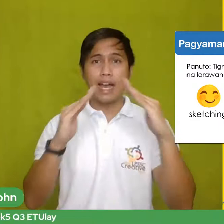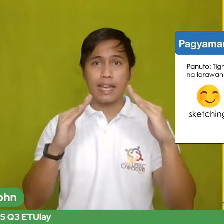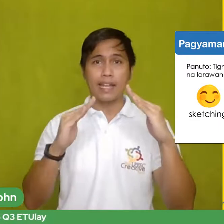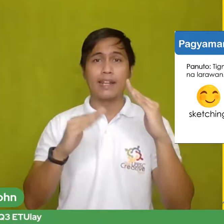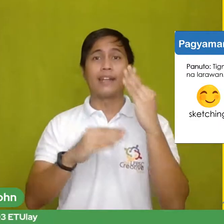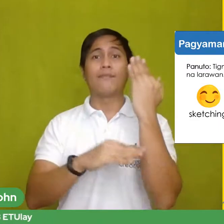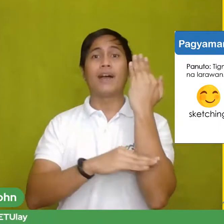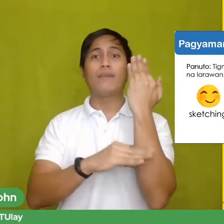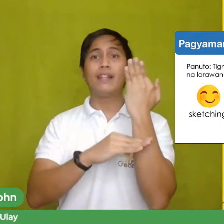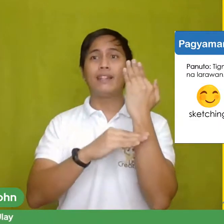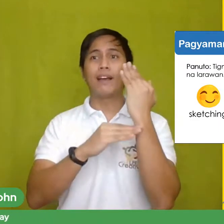bahay,